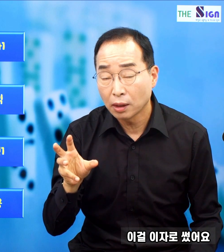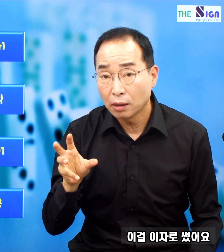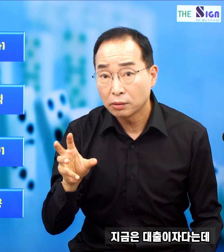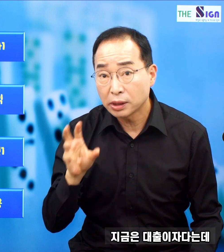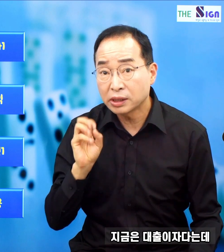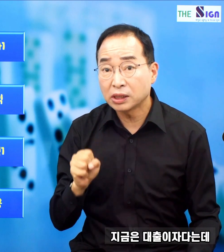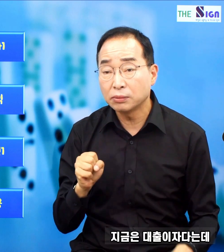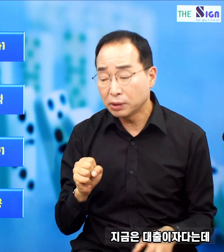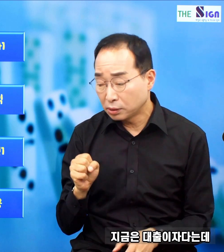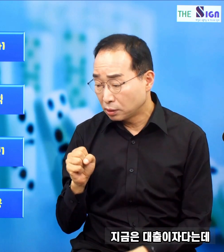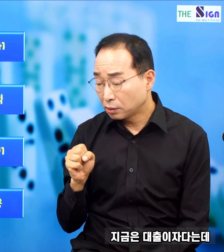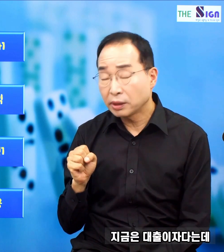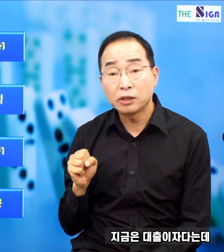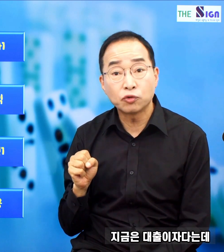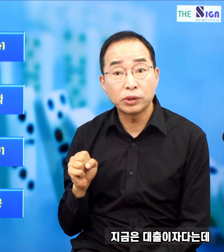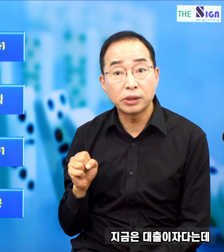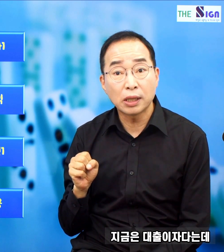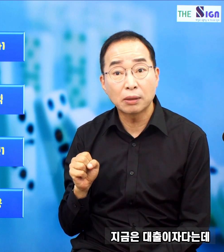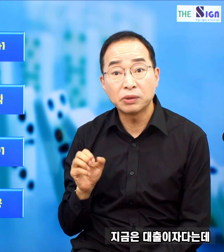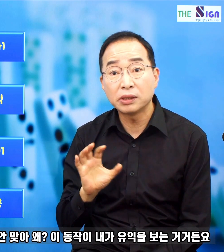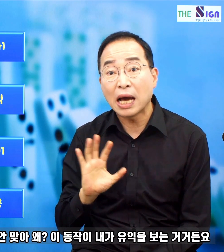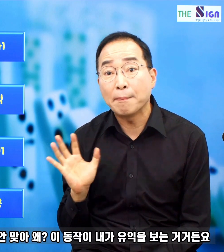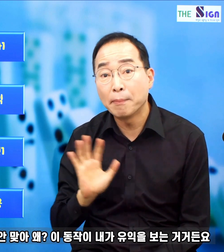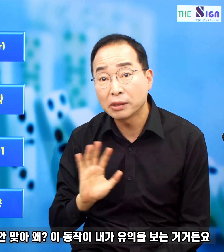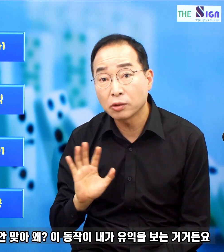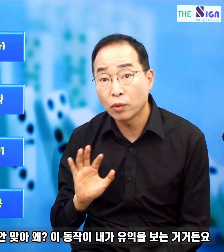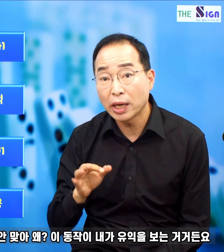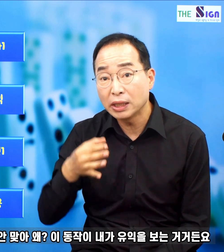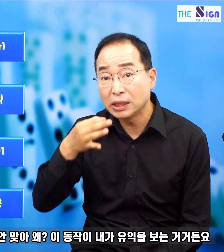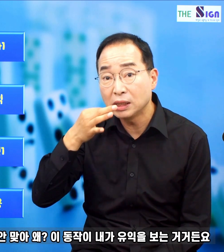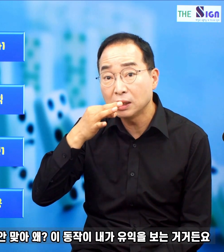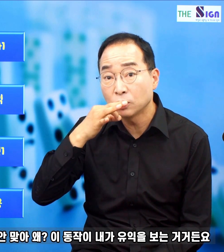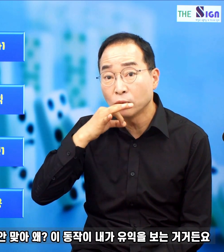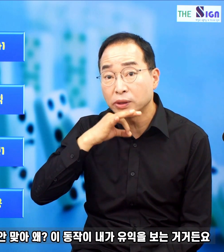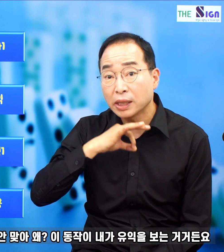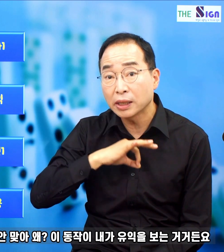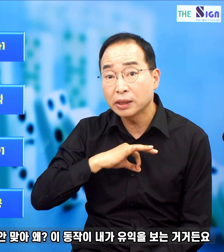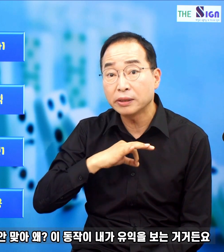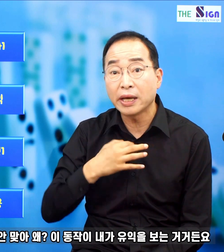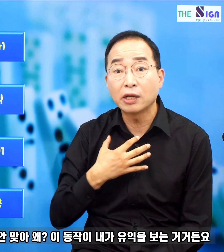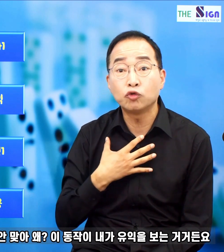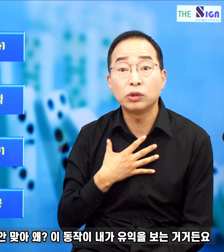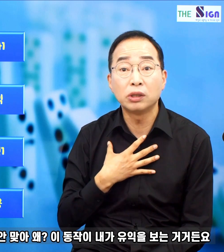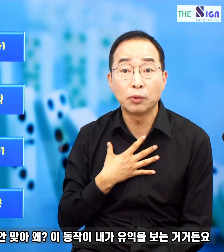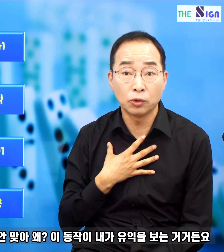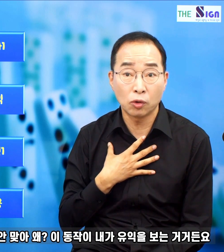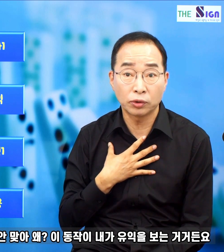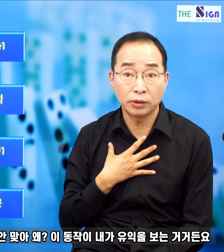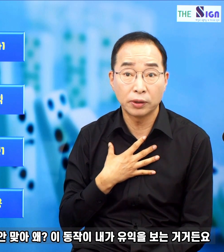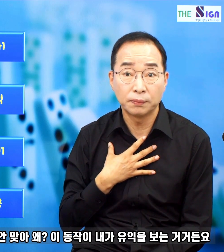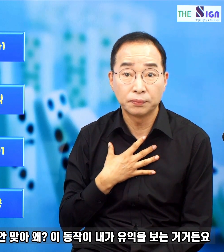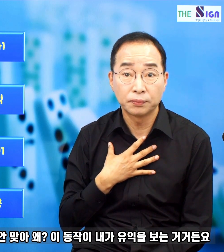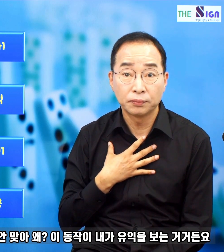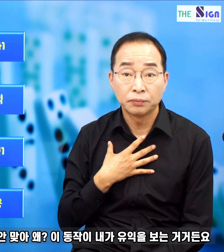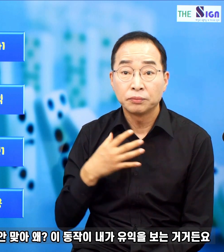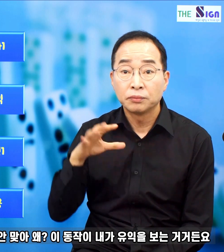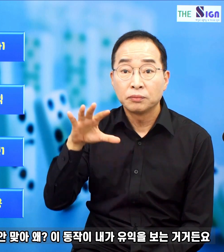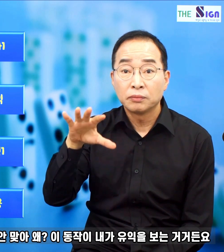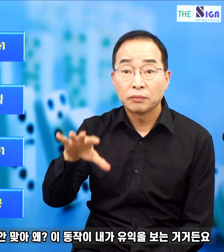자, 지금은 대출이자다 하면서 이게 안 맞아요. 왜? 이 동작이 내가 유익을 보는 거거든요.